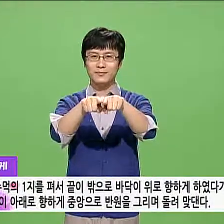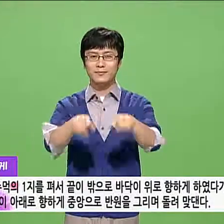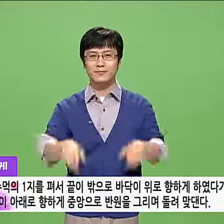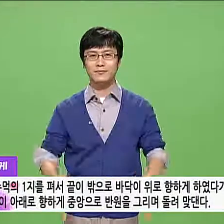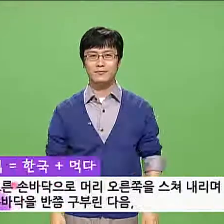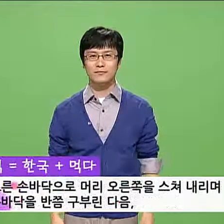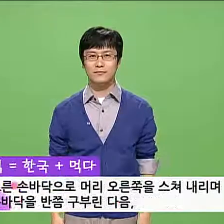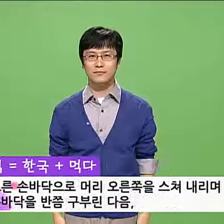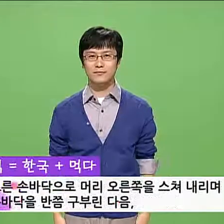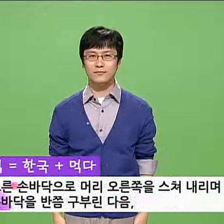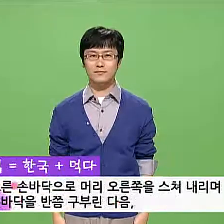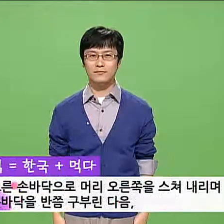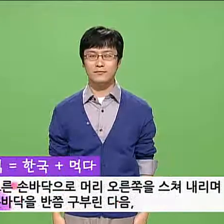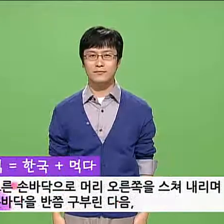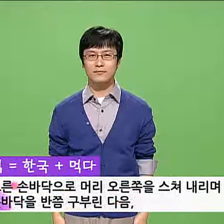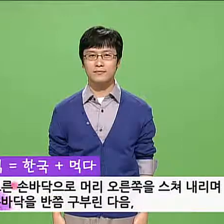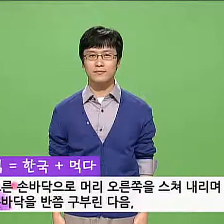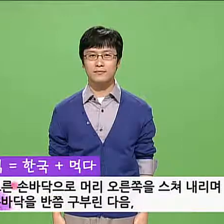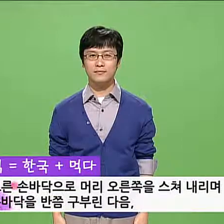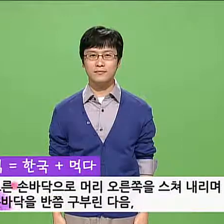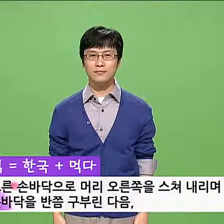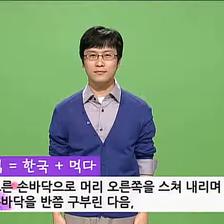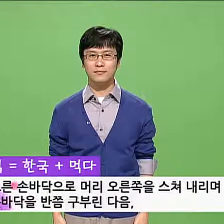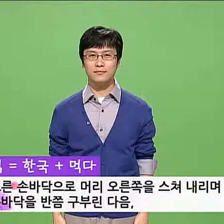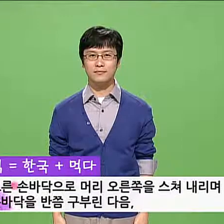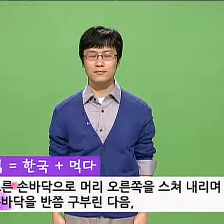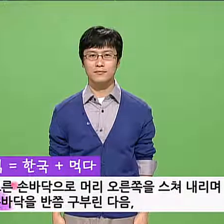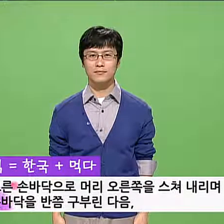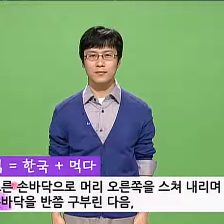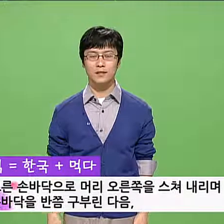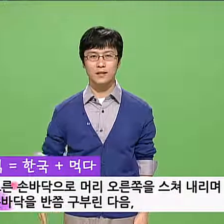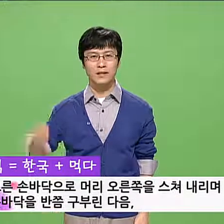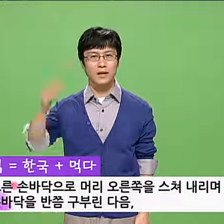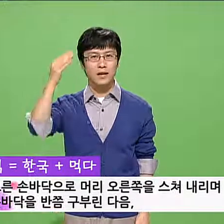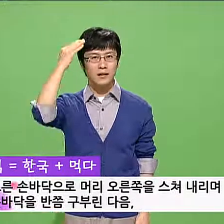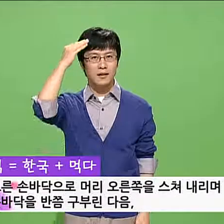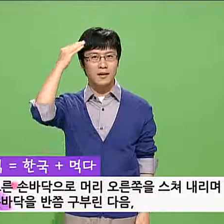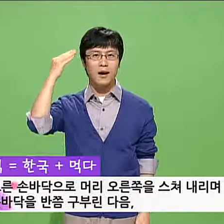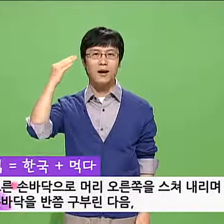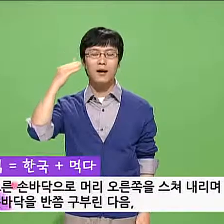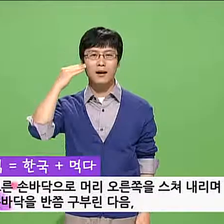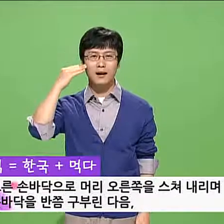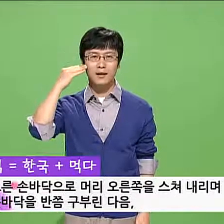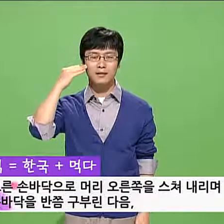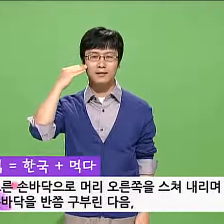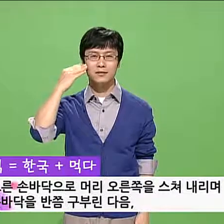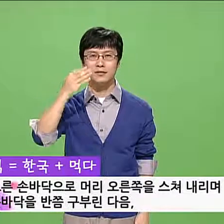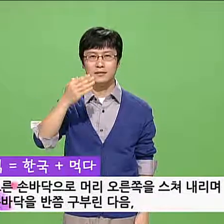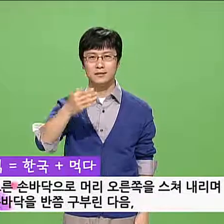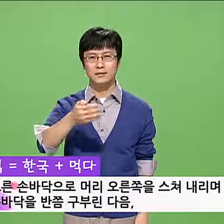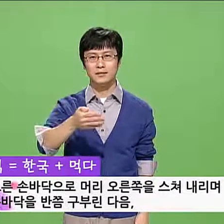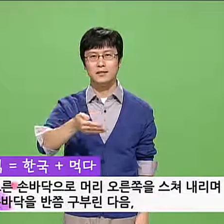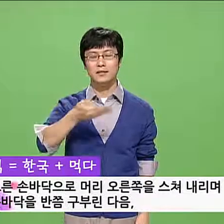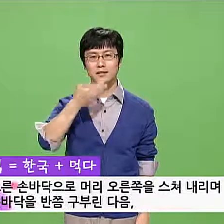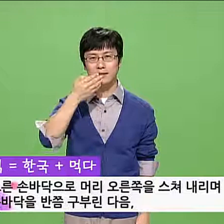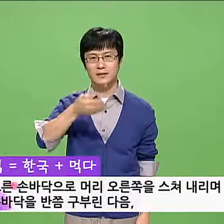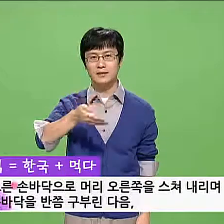한식 오른손 바닥으로 머리 오른쪽을 스쳐내리며 손바닥을 반쯤